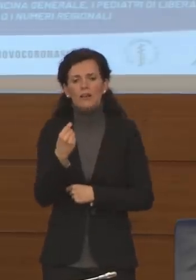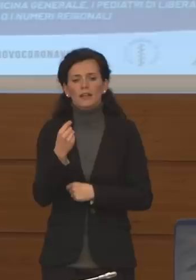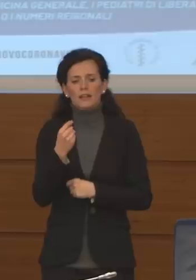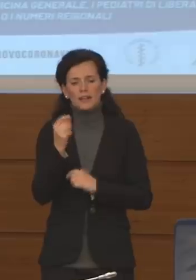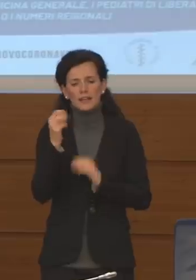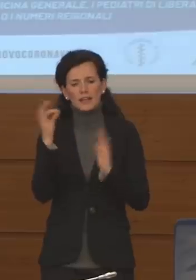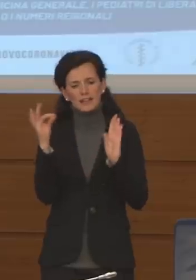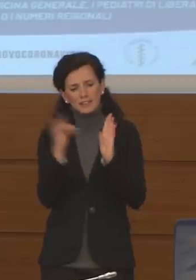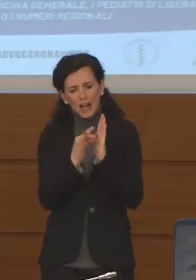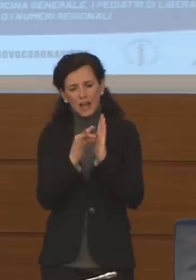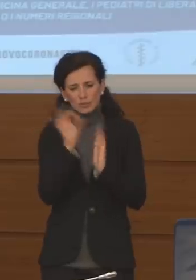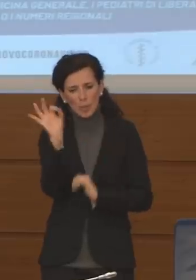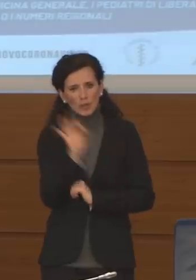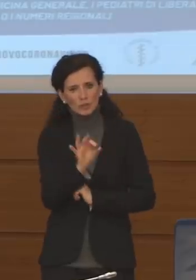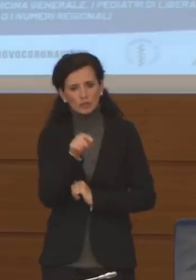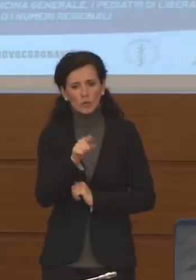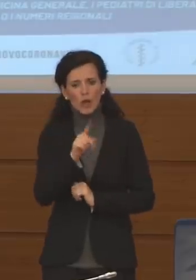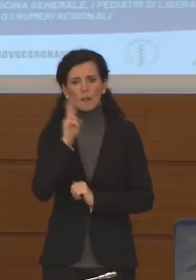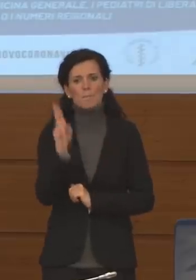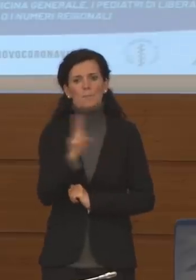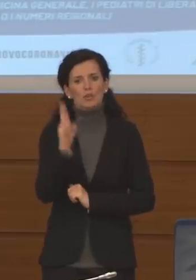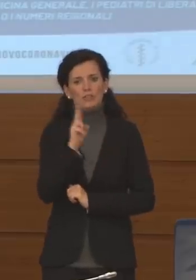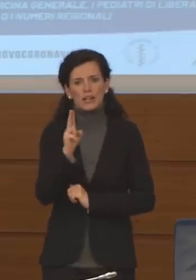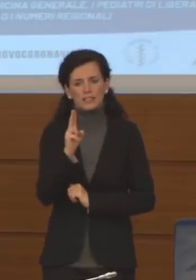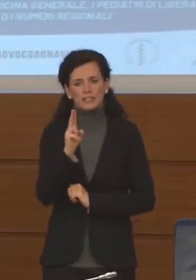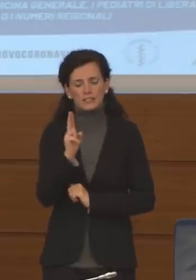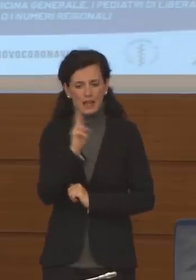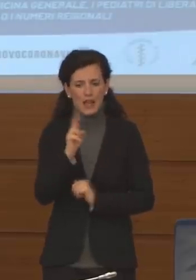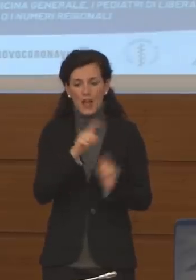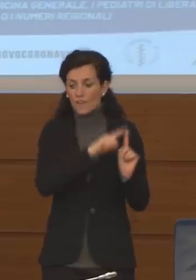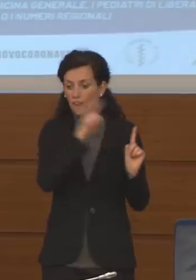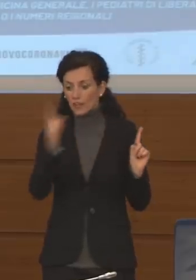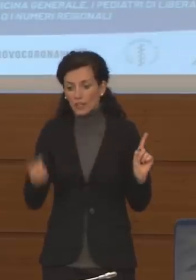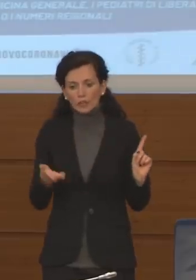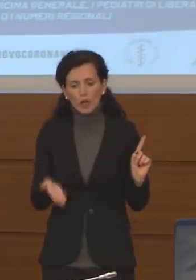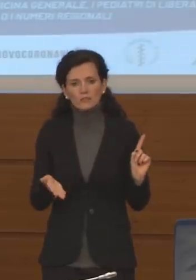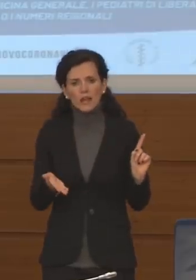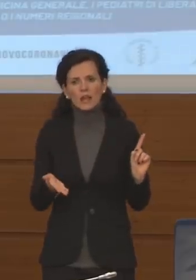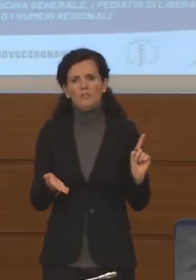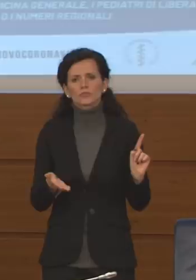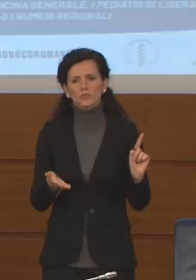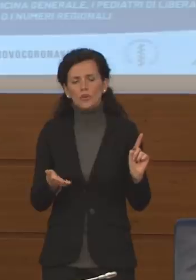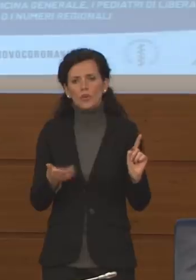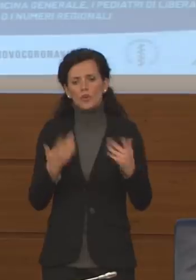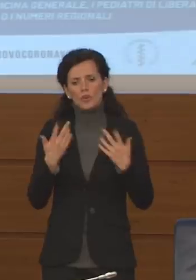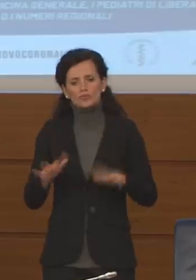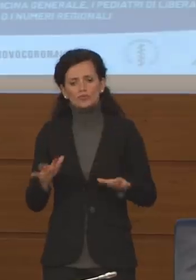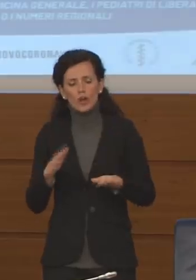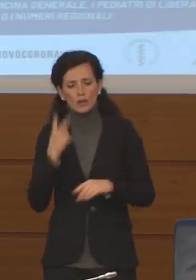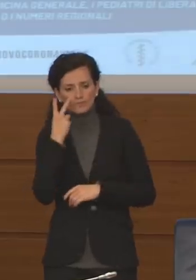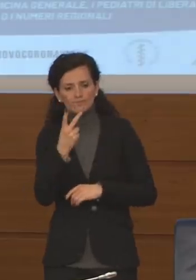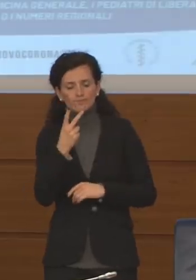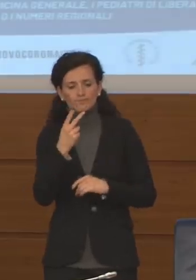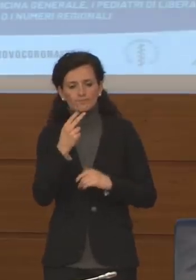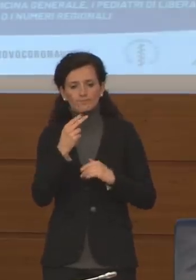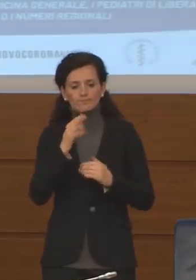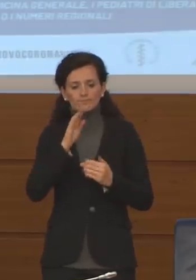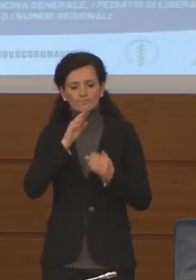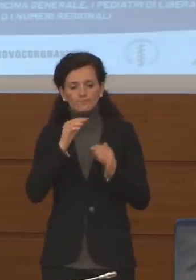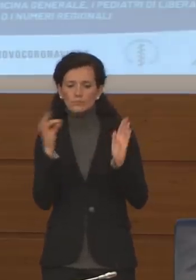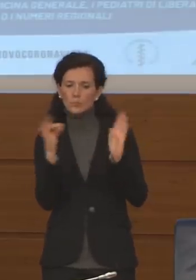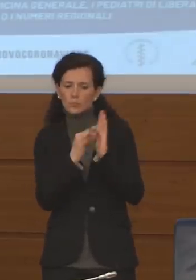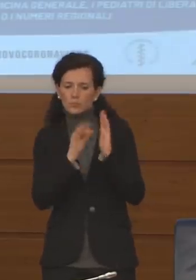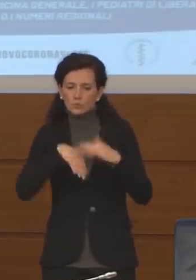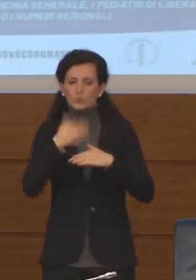che viene riportato e che ci vede in questo momento abbastanza con un valore superiore al 3 per cento